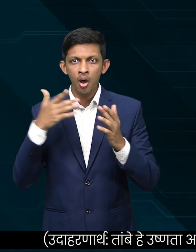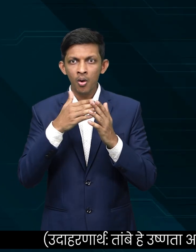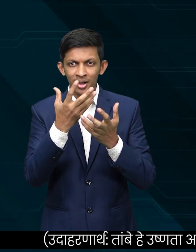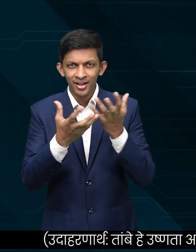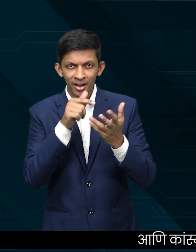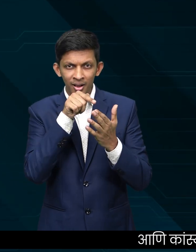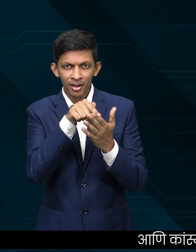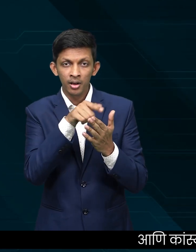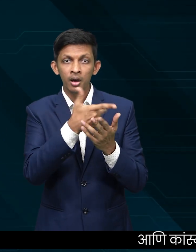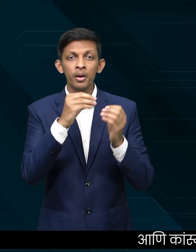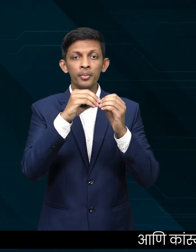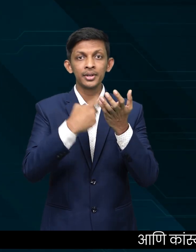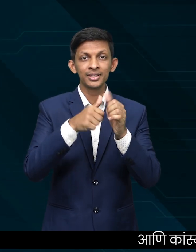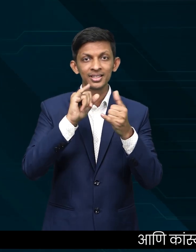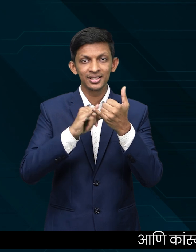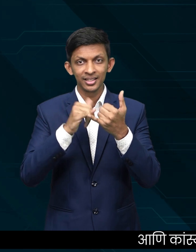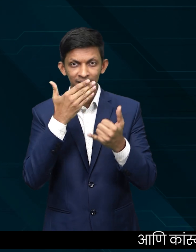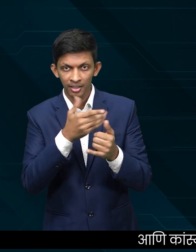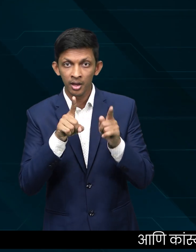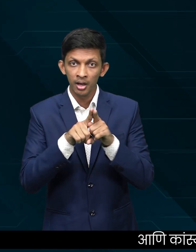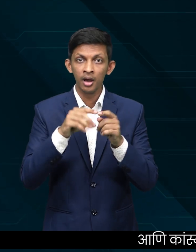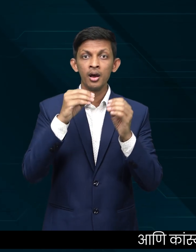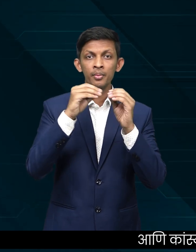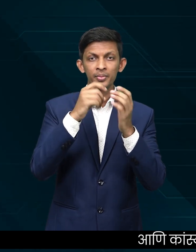तर पितळ आणि कांस्य चांगले वाहक नाहीत.